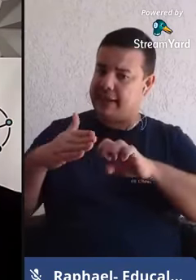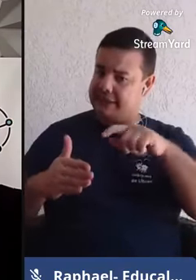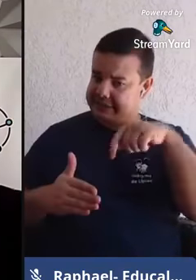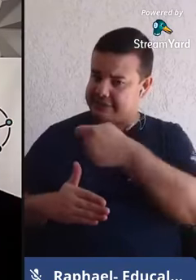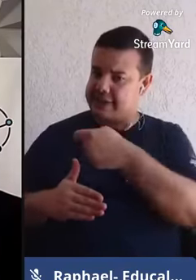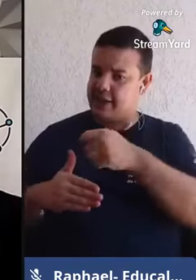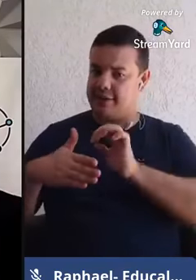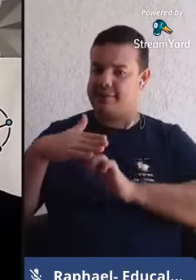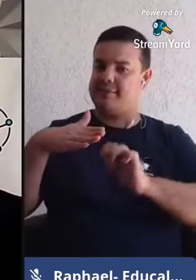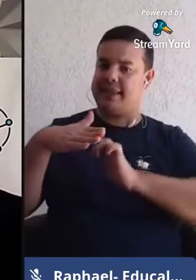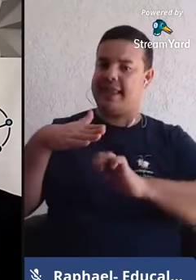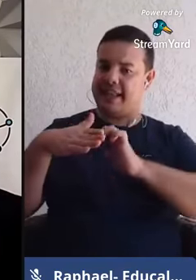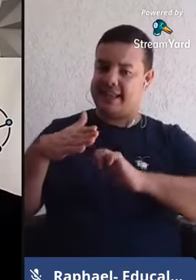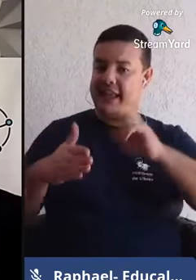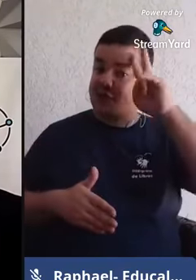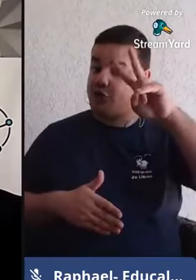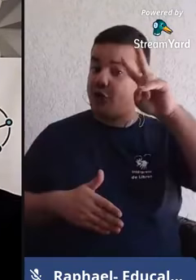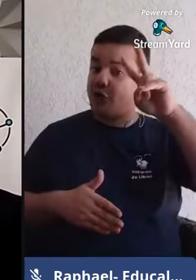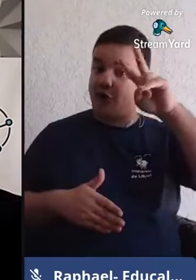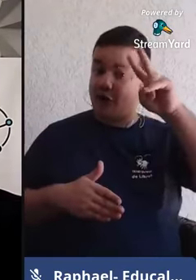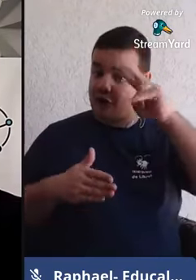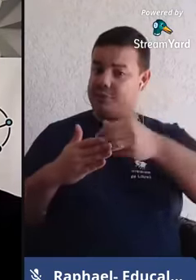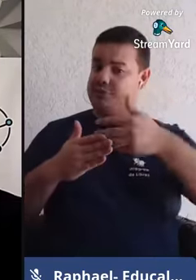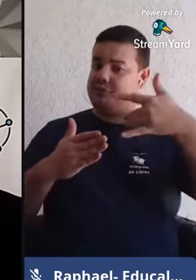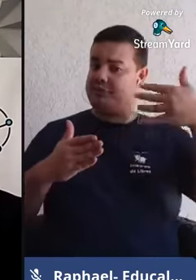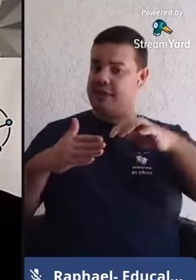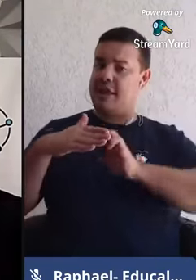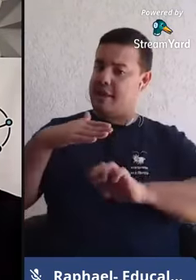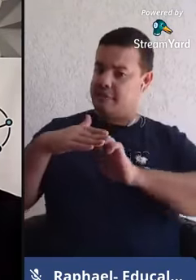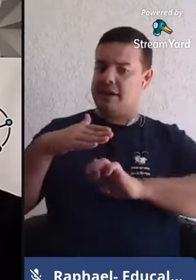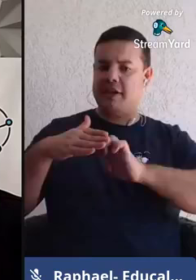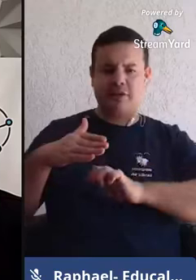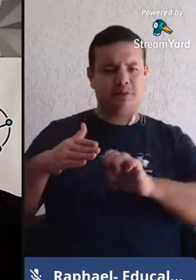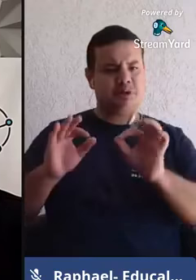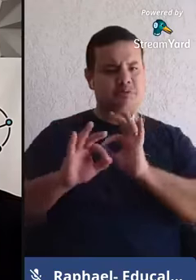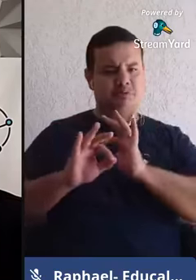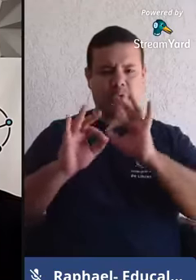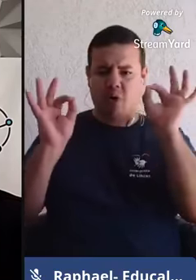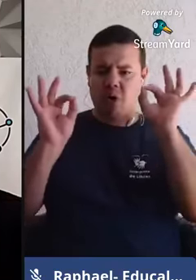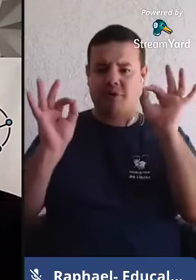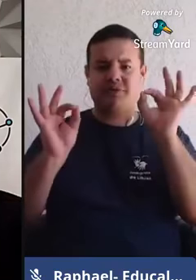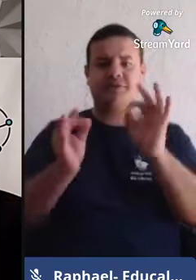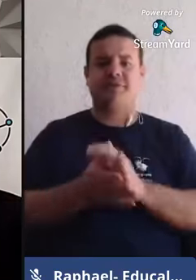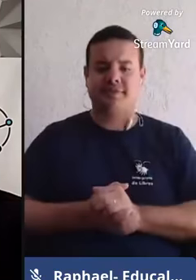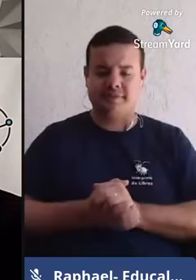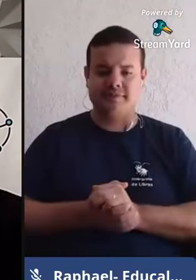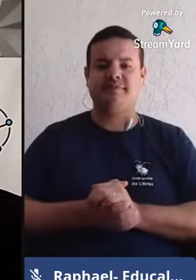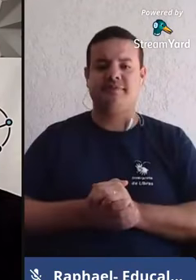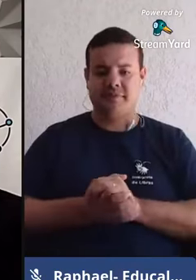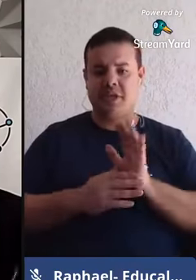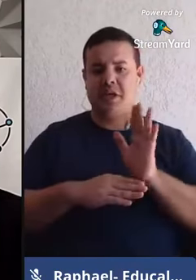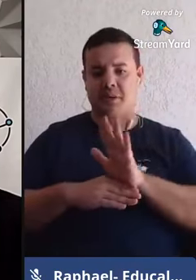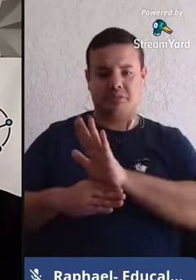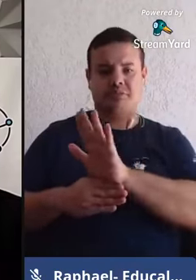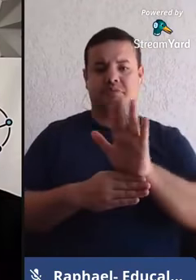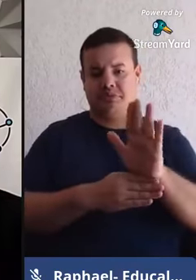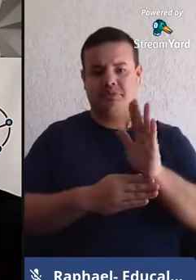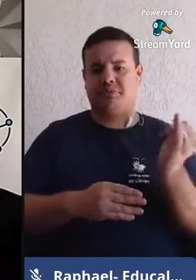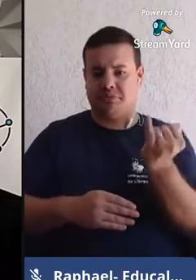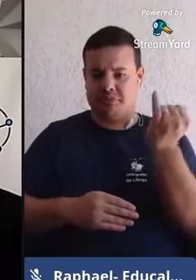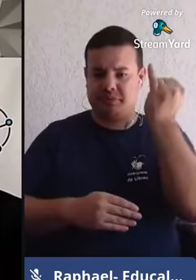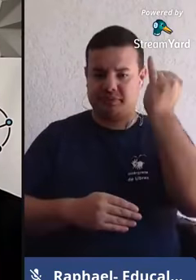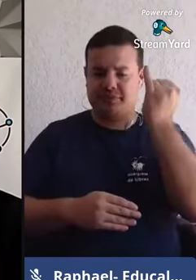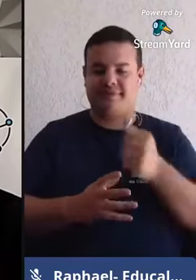história marcada, é verdade, por empreendimentos muito bacanas e muito significativos. É a